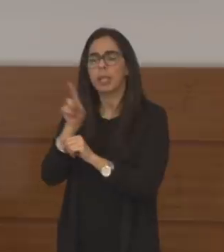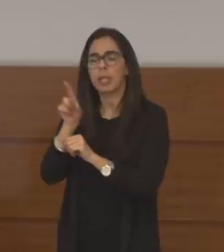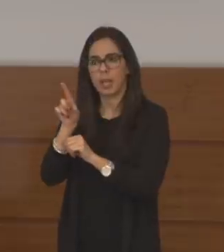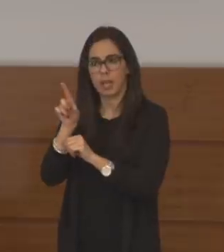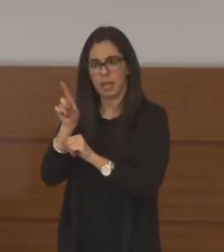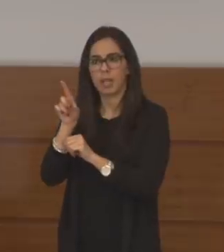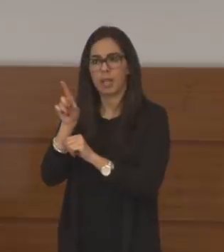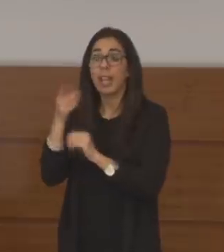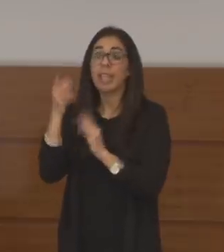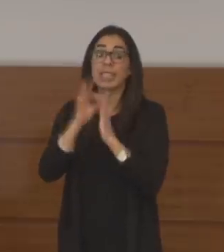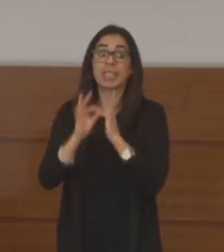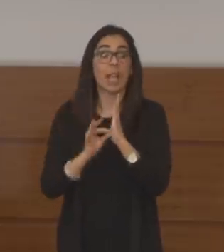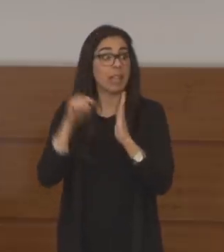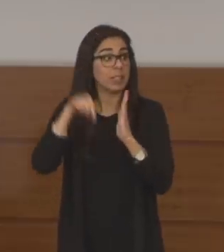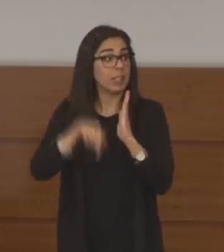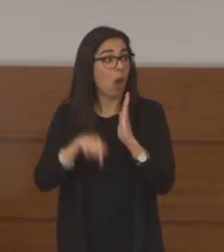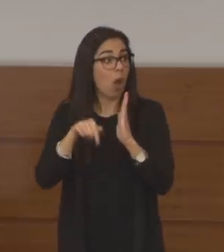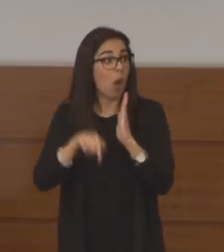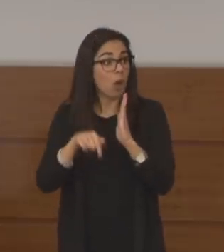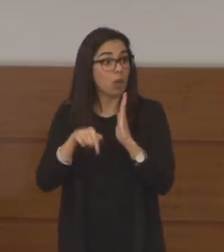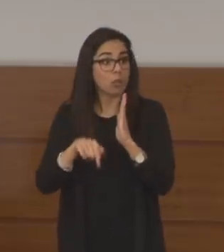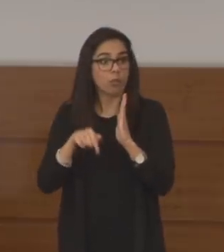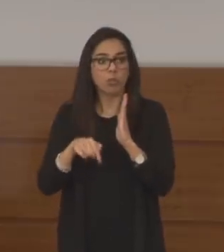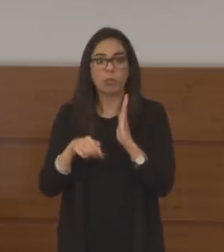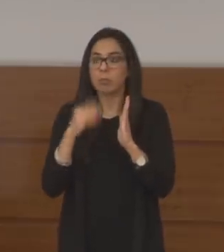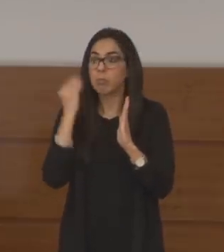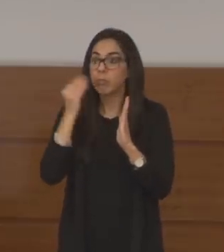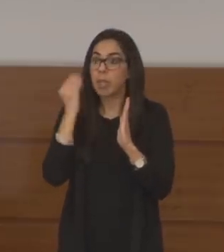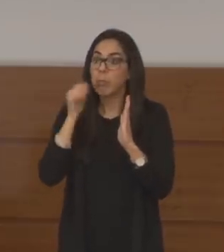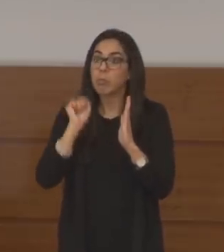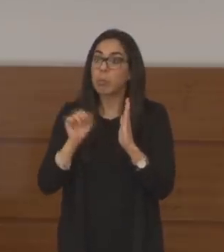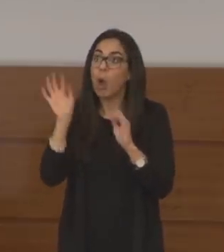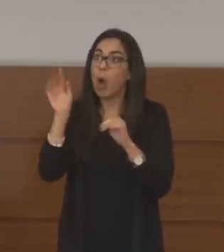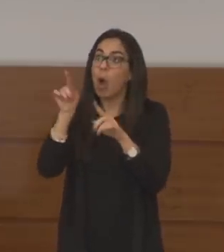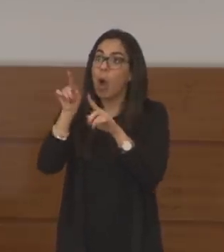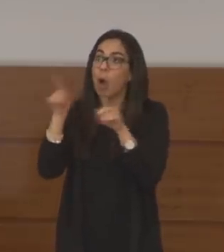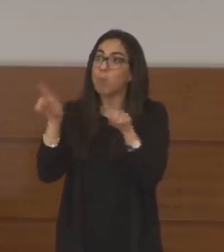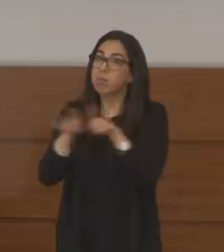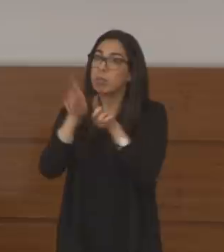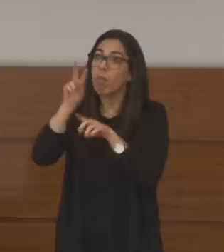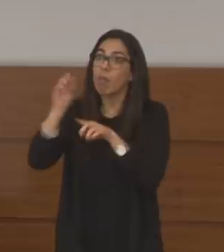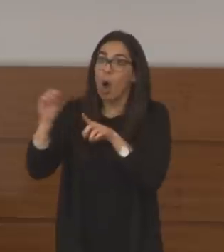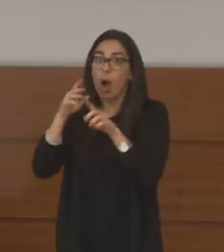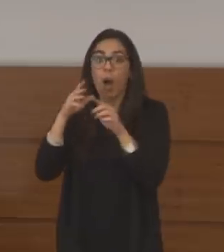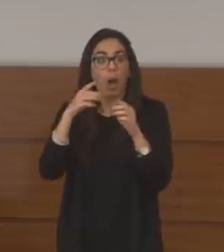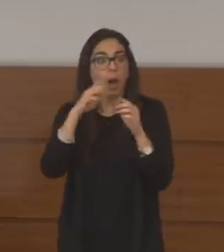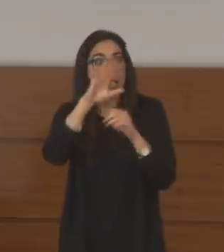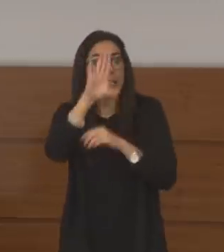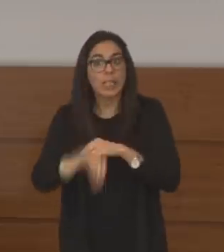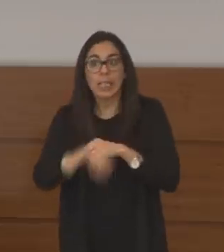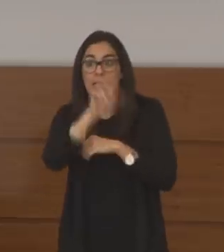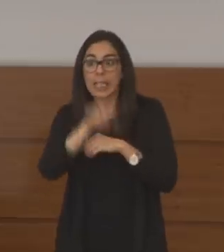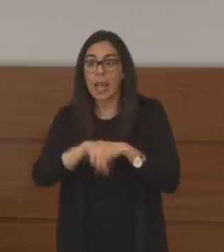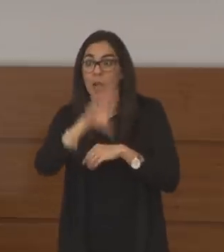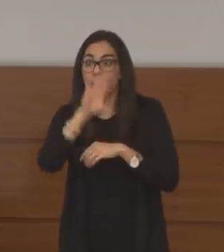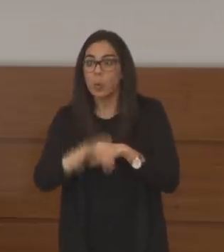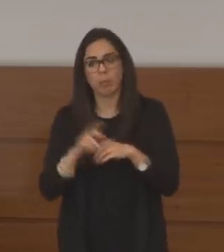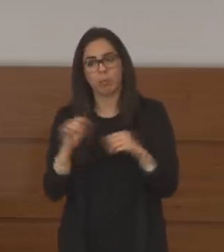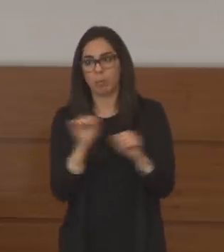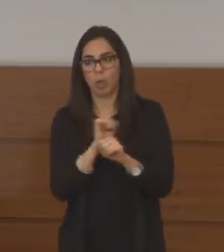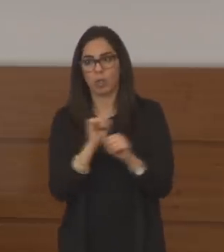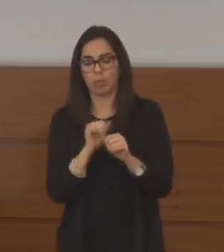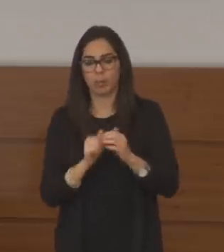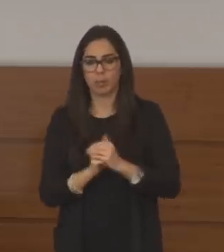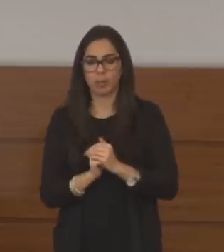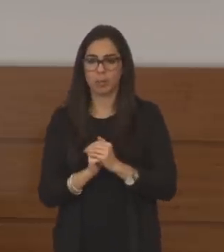è impossibile estendere quel tipo di realtà su popolazioni molto più vaste detto questo è